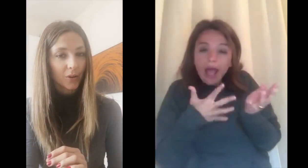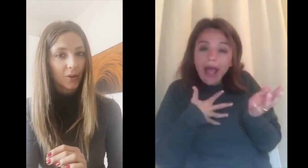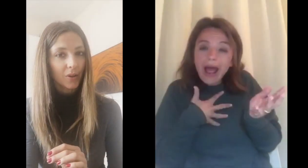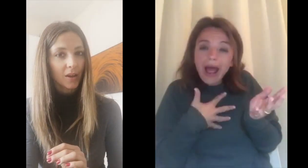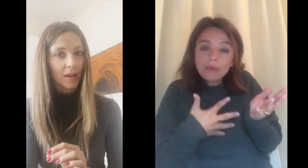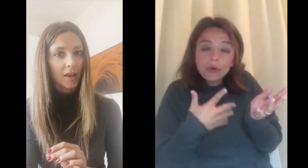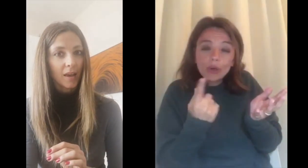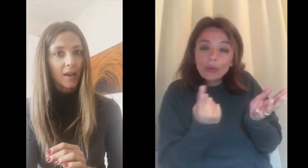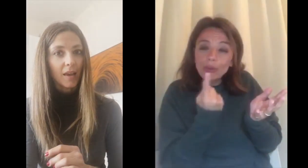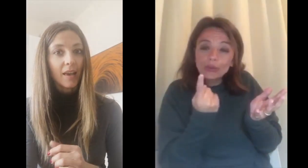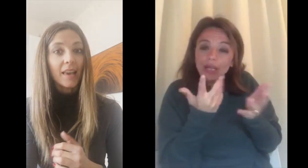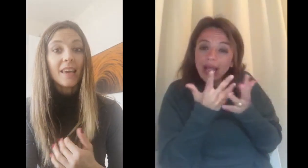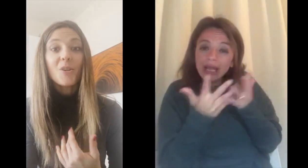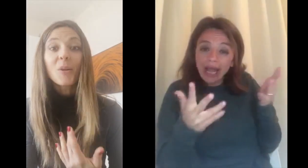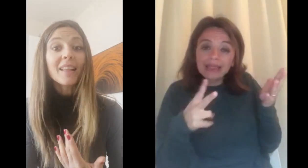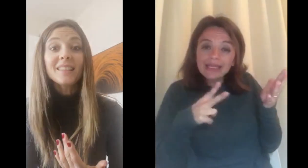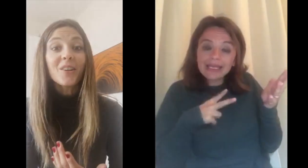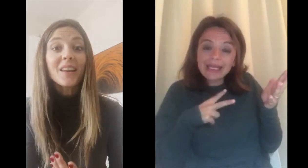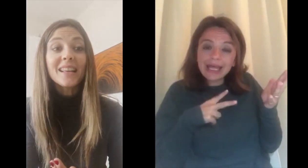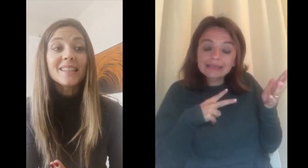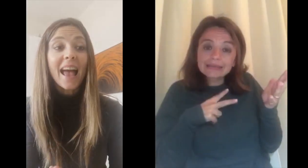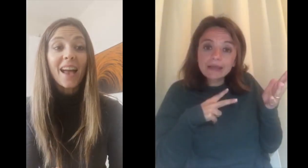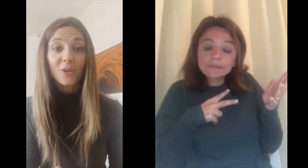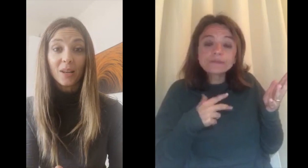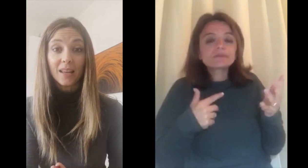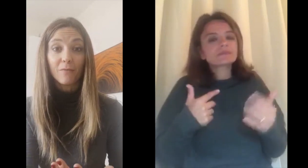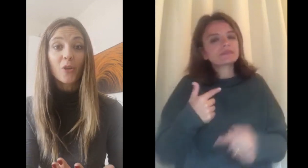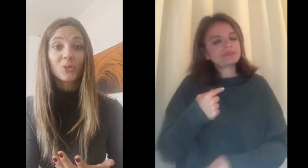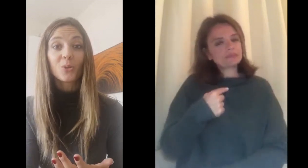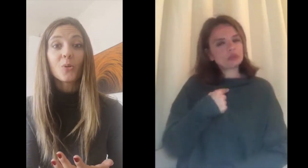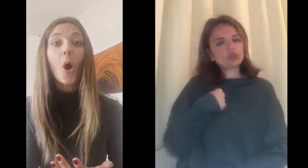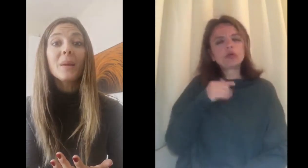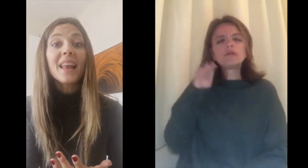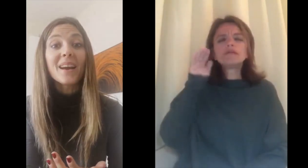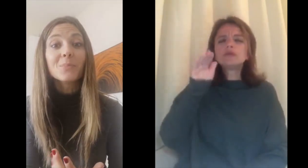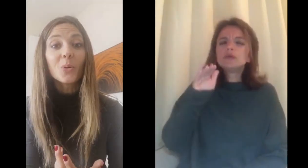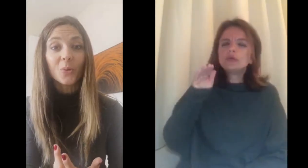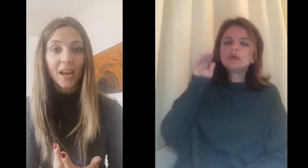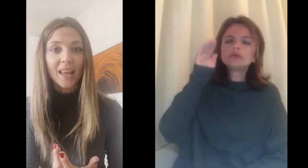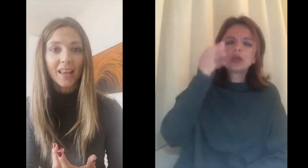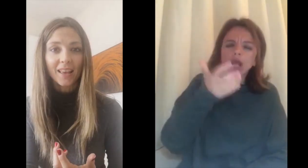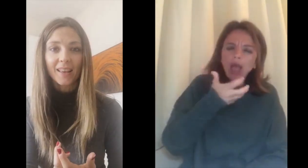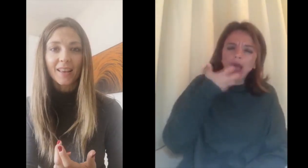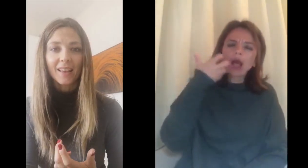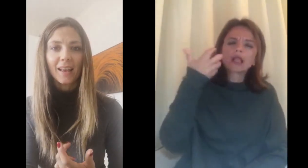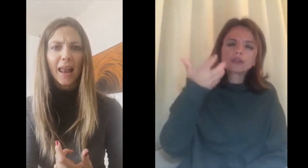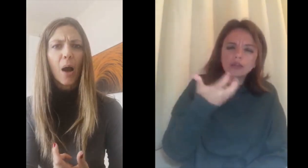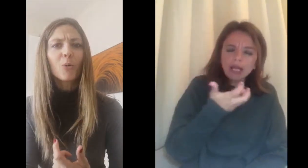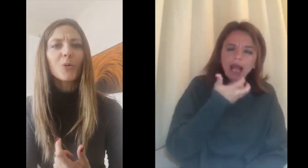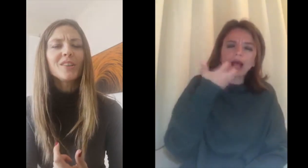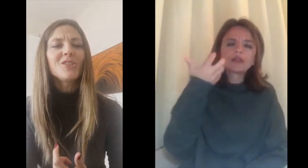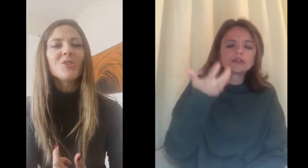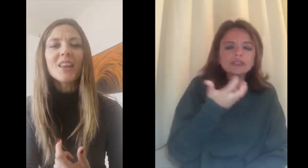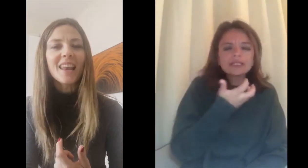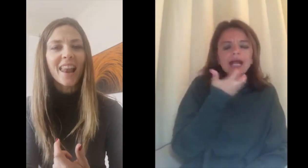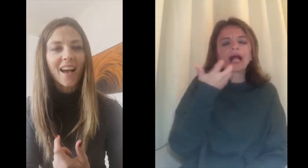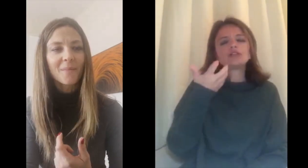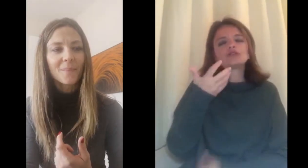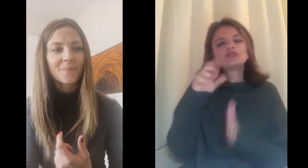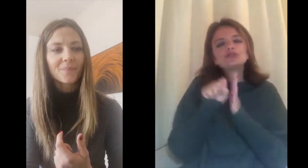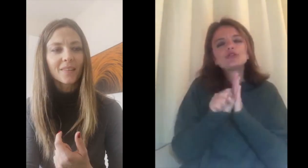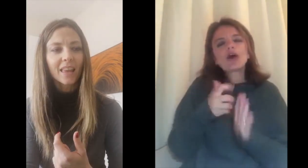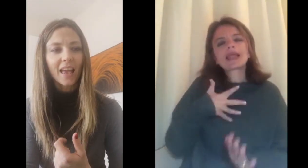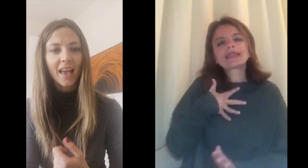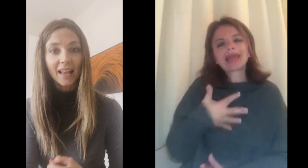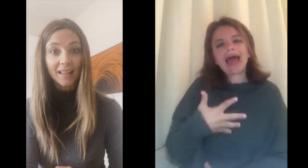mondo. Io canterò nei secoli il vostro nobile amore. Glauco e Scilla.